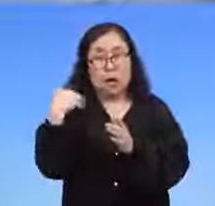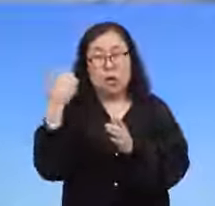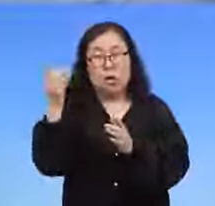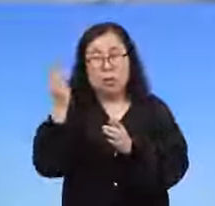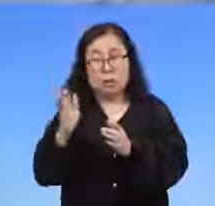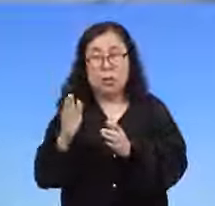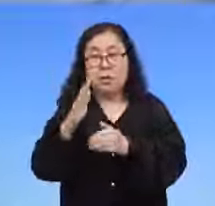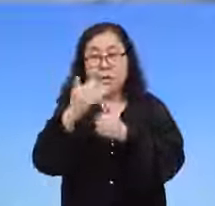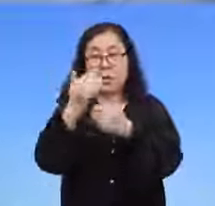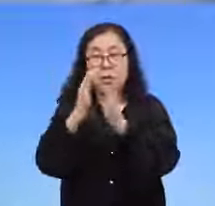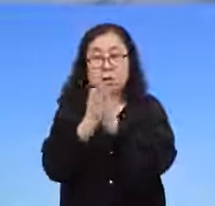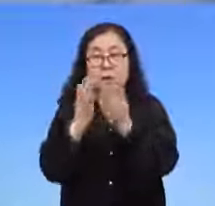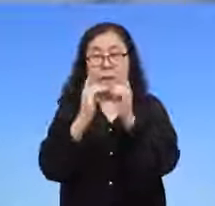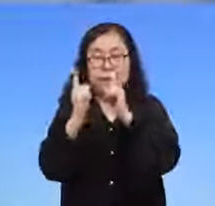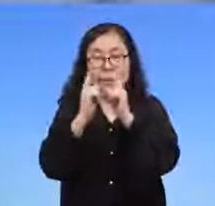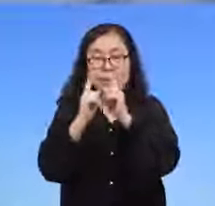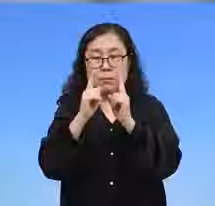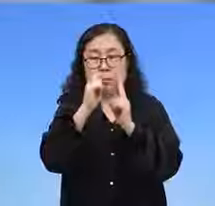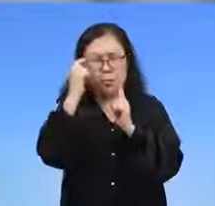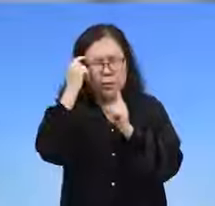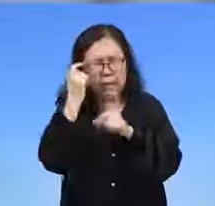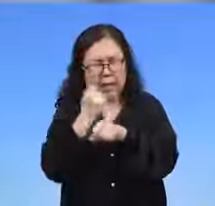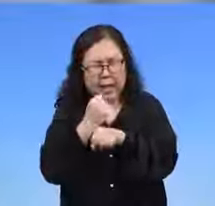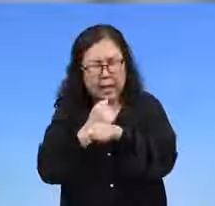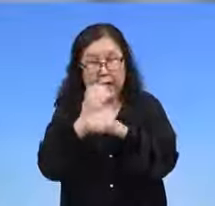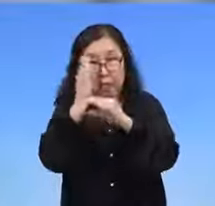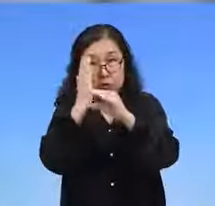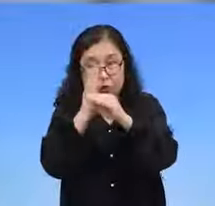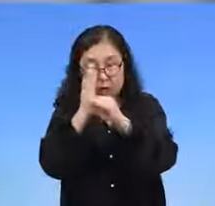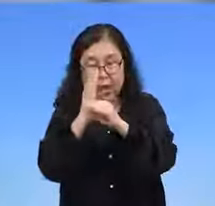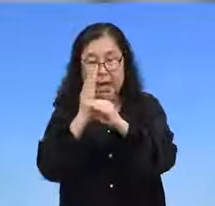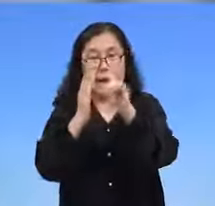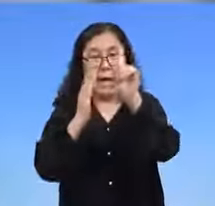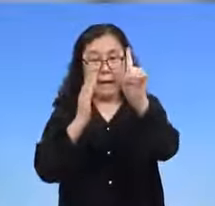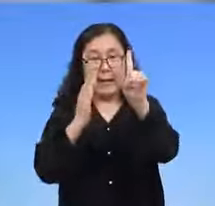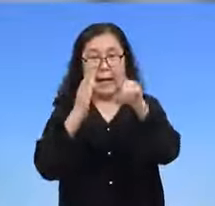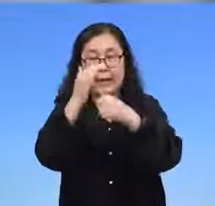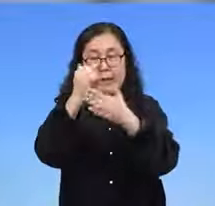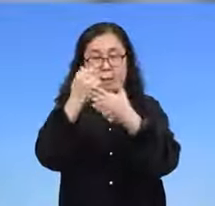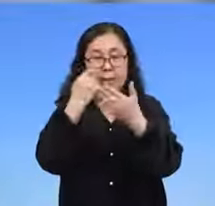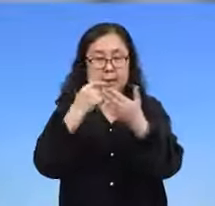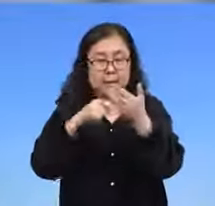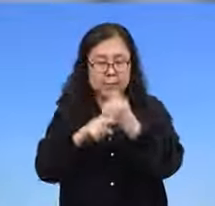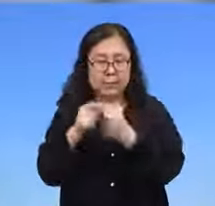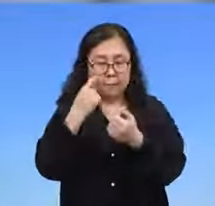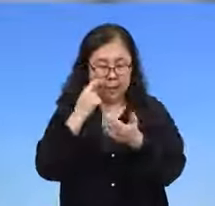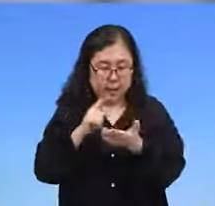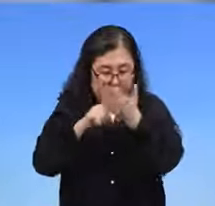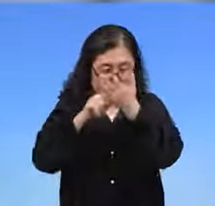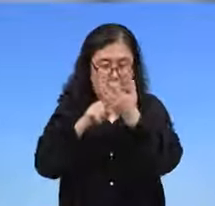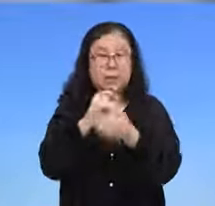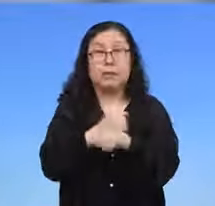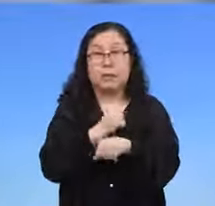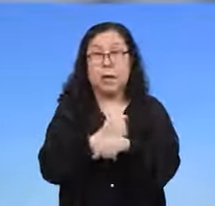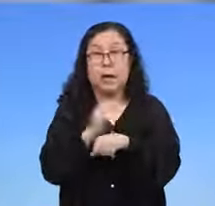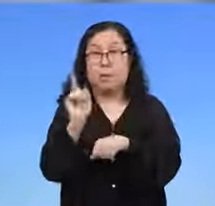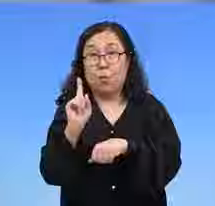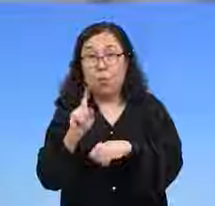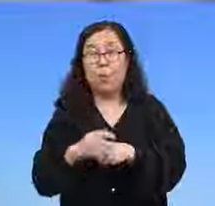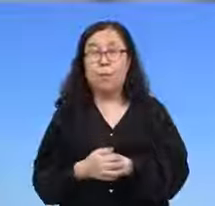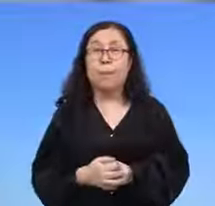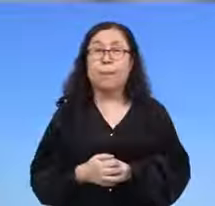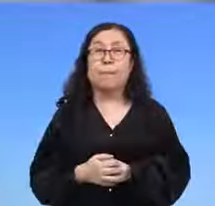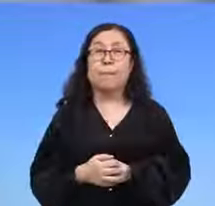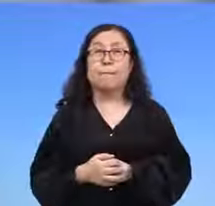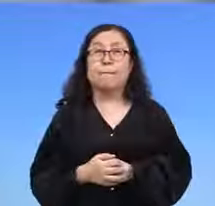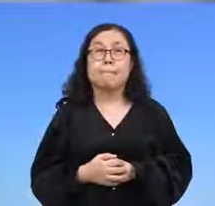제가 오늘 본문을 묵상하다가 하나님의 그 뜻을 하나 발견했습니다. 그게